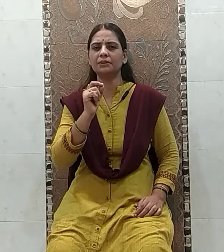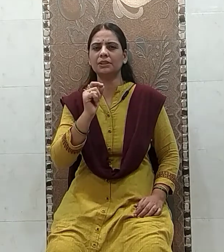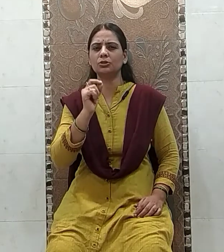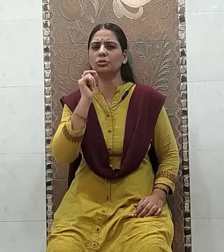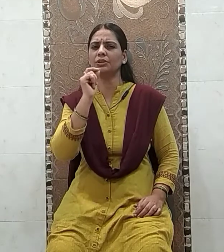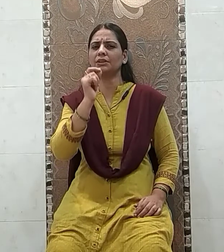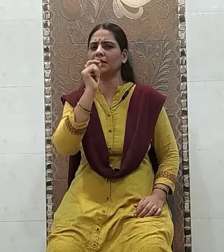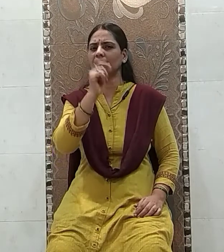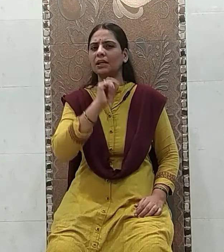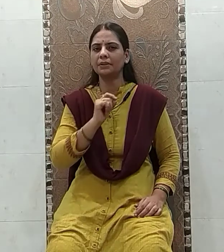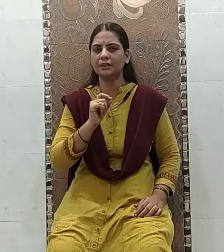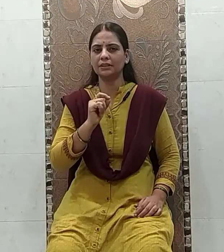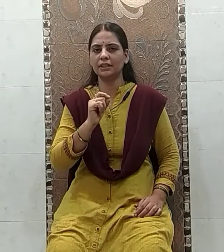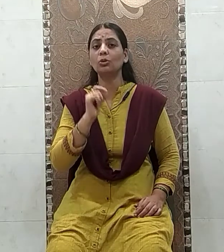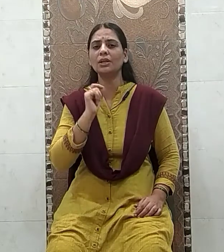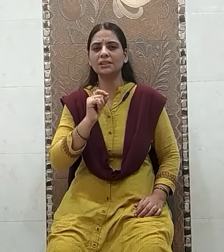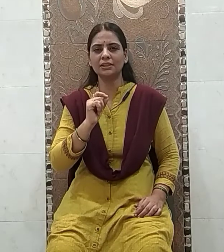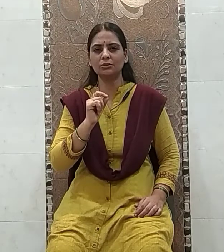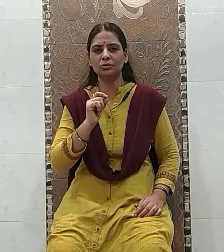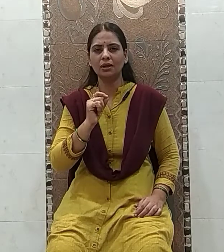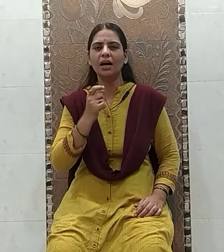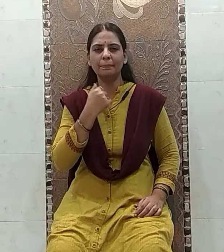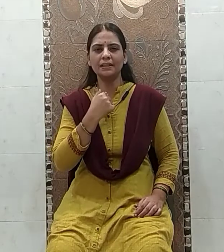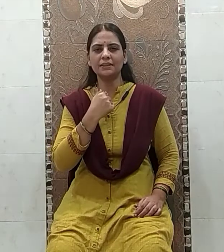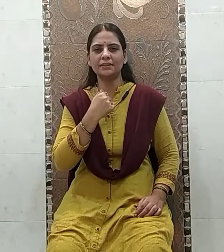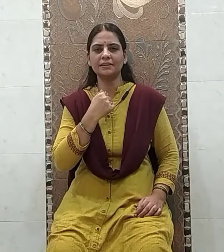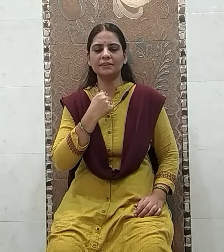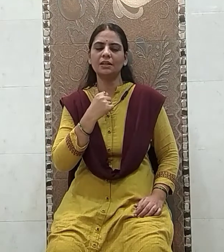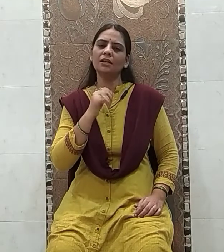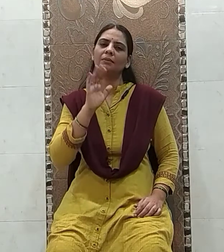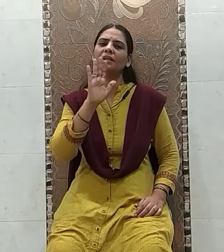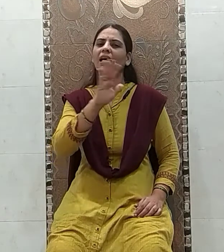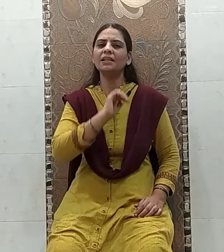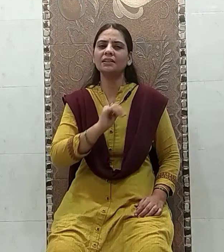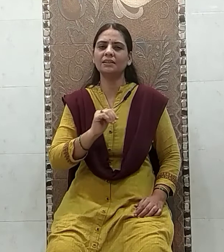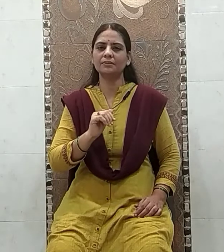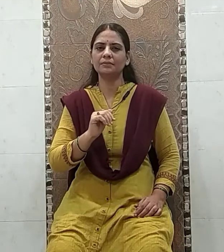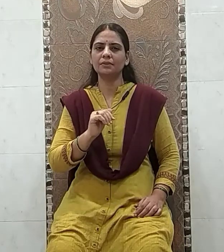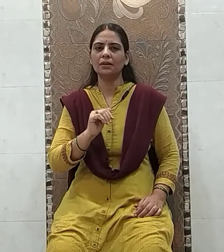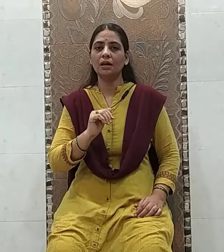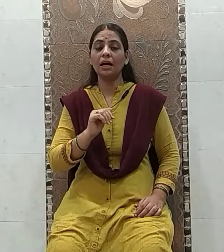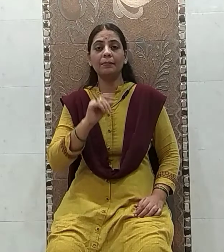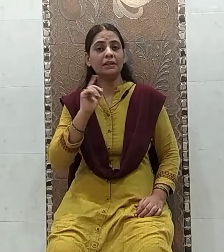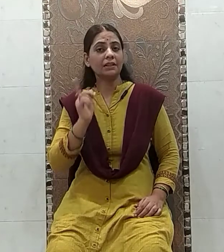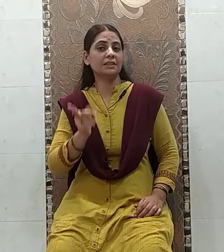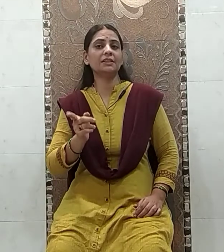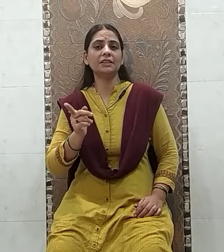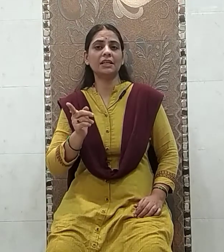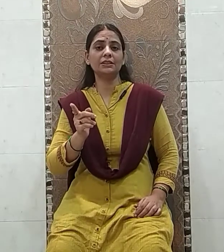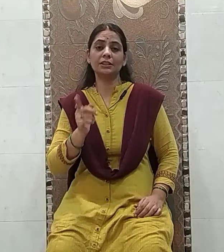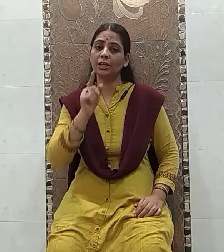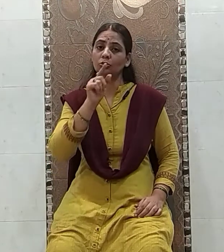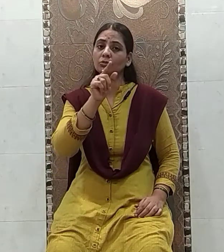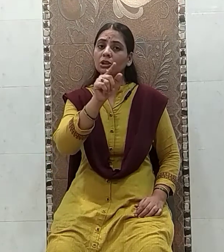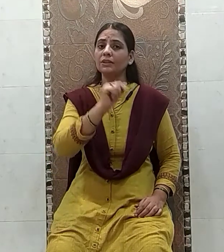मुख्यमंत्री 24 तास काम करतायत. कोणासाठी हो? आपल्यासाठी ना. मग राहा ना घरी, आपल्या घरच्यांची काळजी घ्या, तुमची